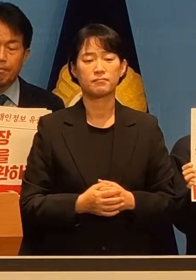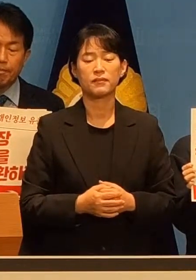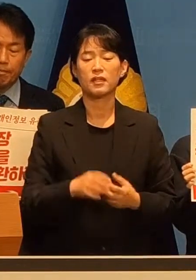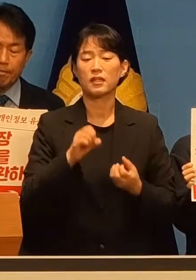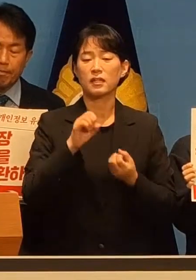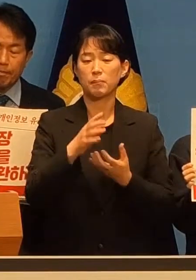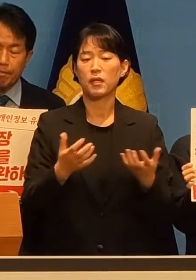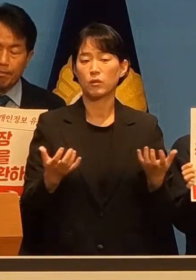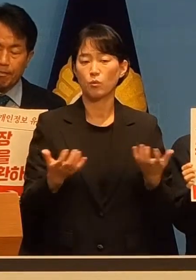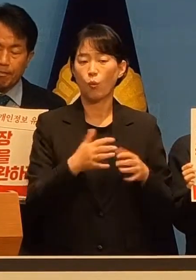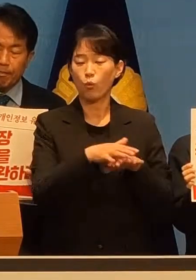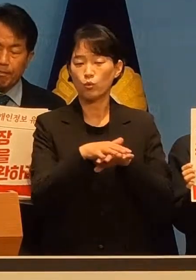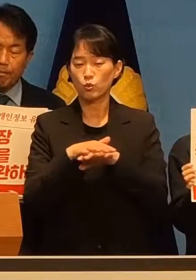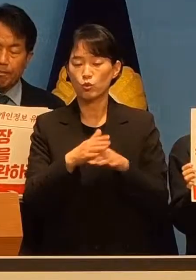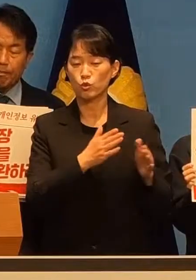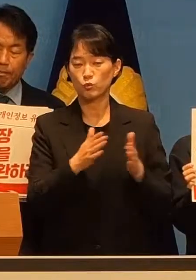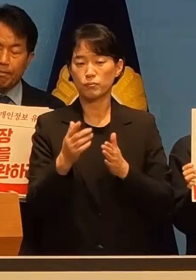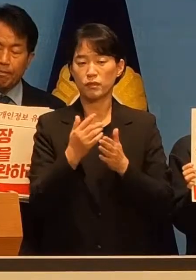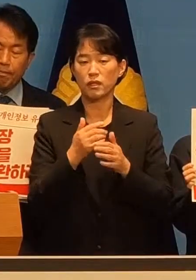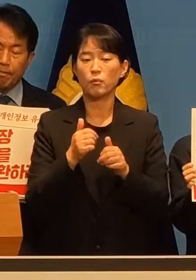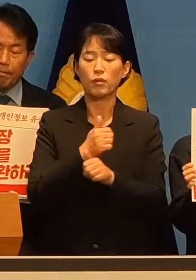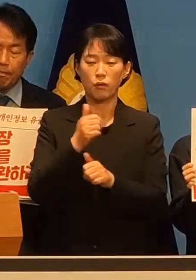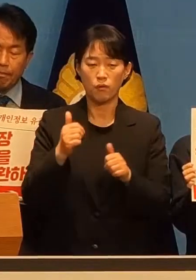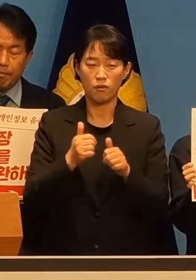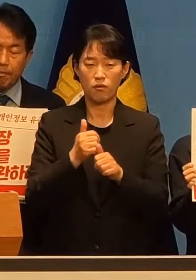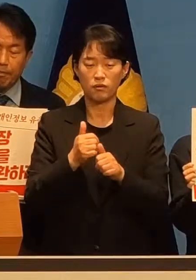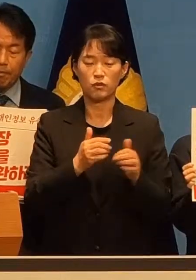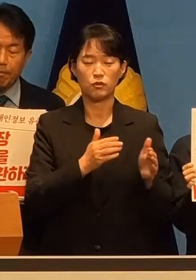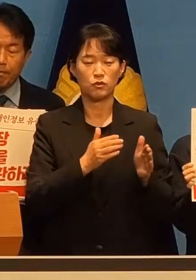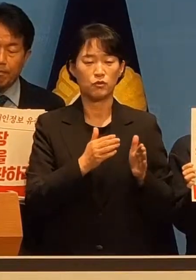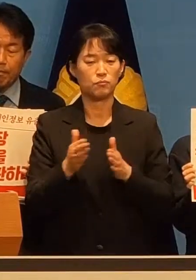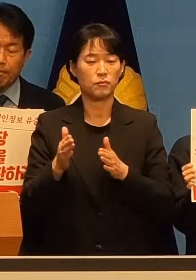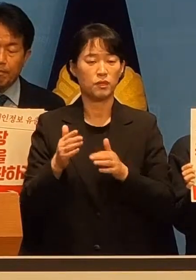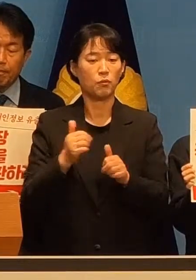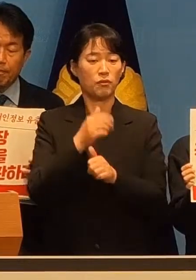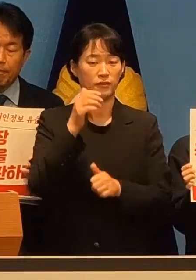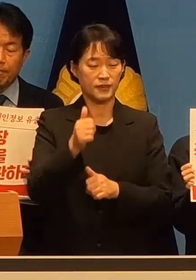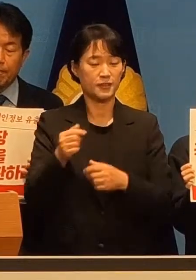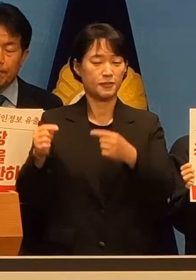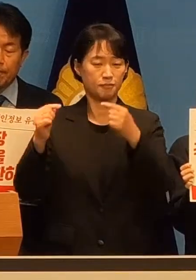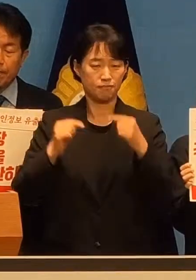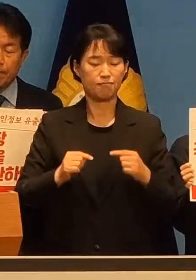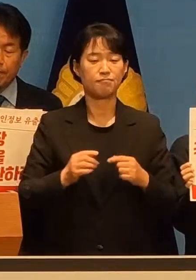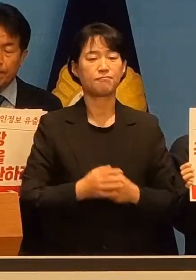택배노조 쿠팡본부 준비위원장 강민욱 준비위원장님 참석해 주셨습니다.